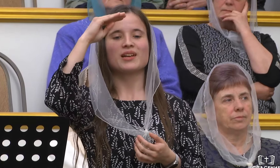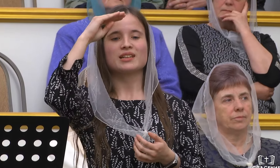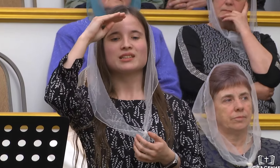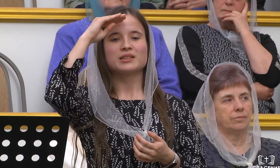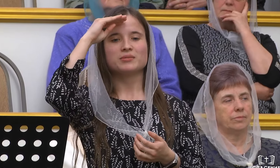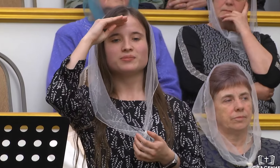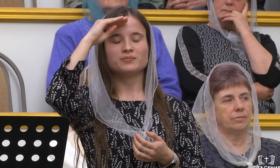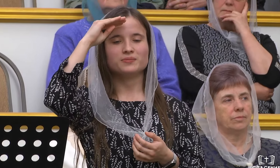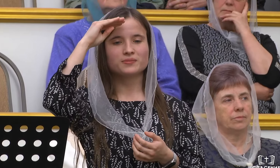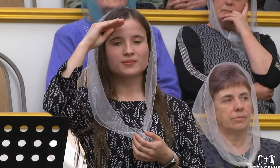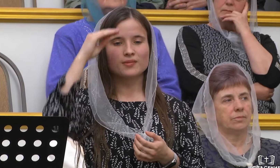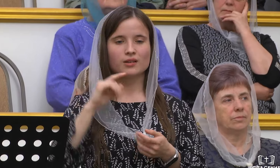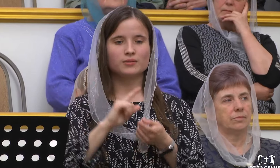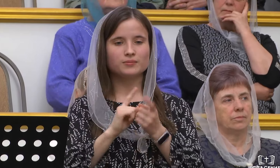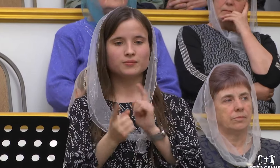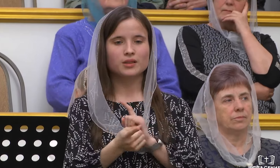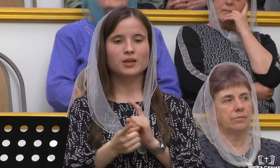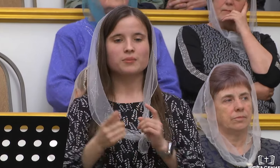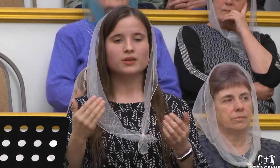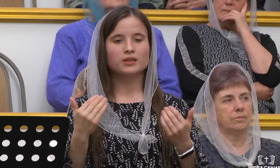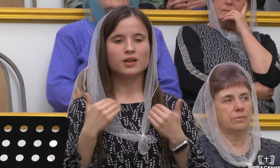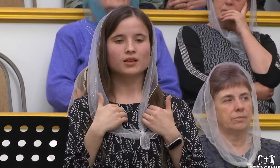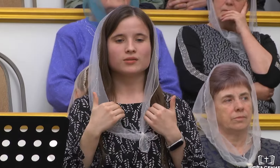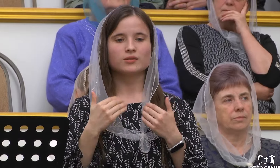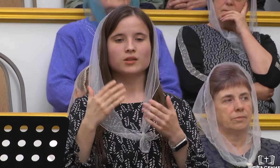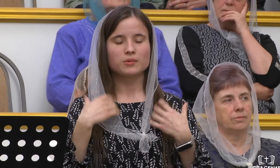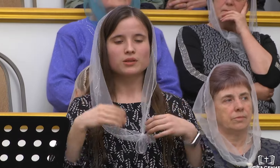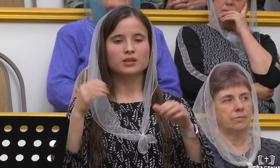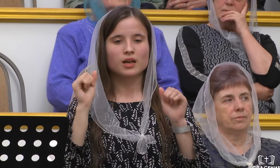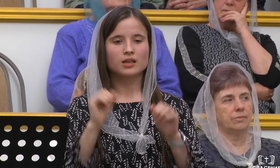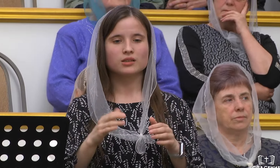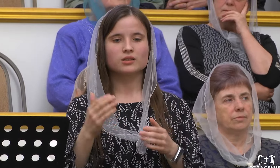Отец, за меня отдал себя на